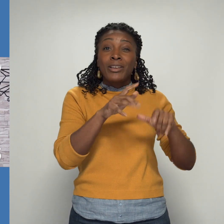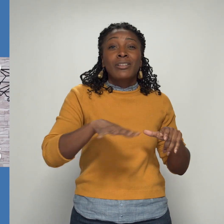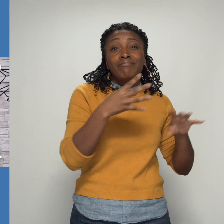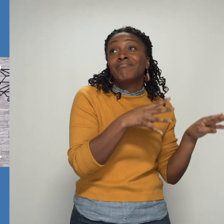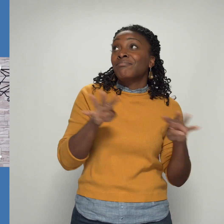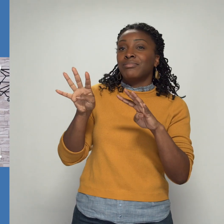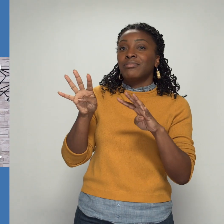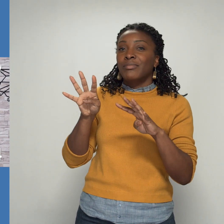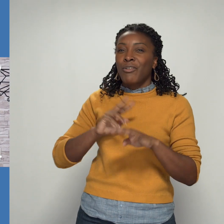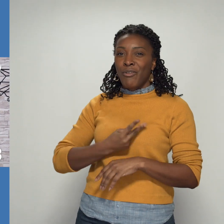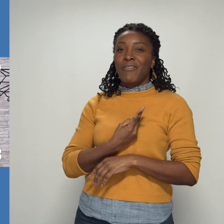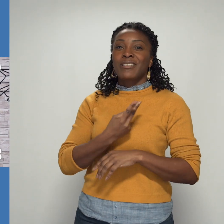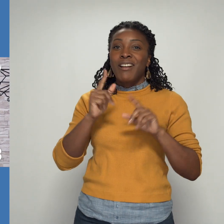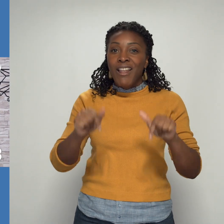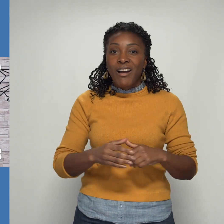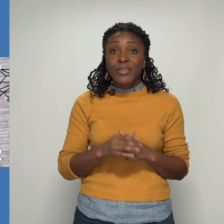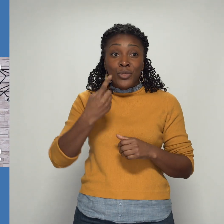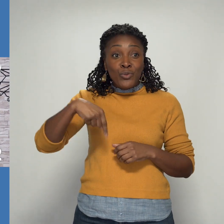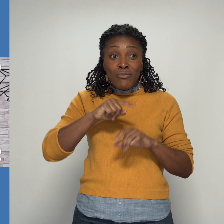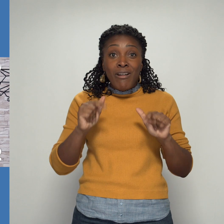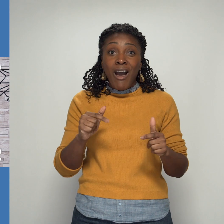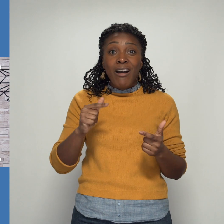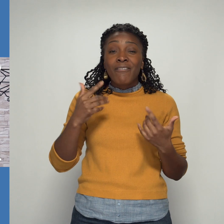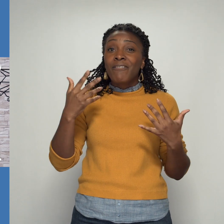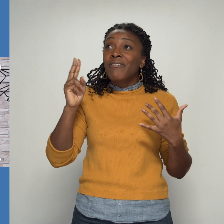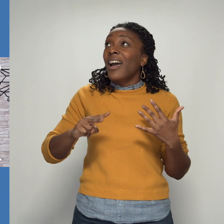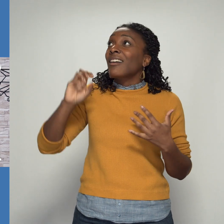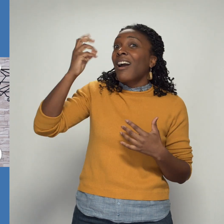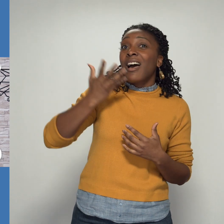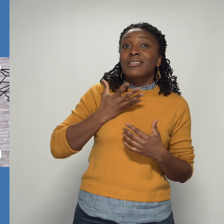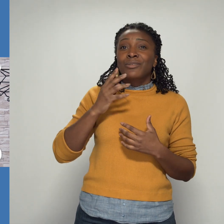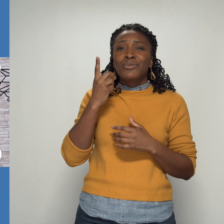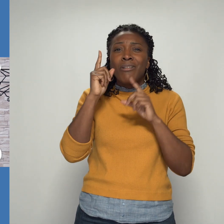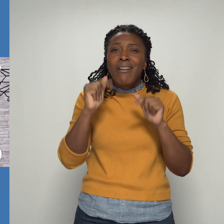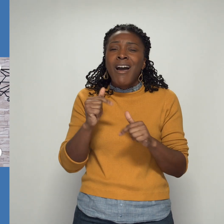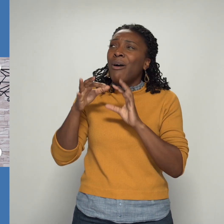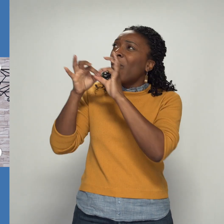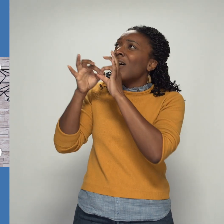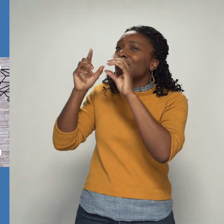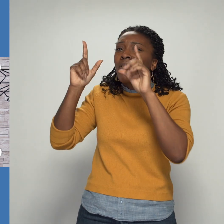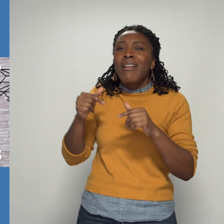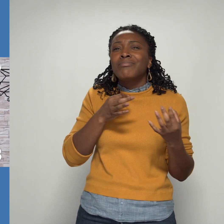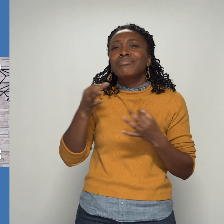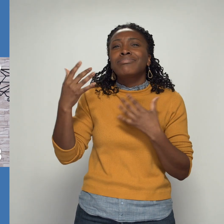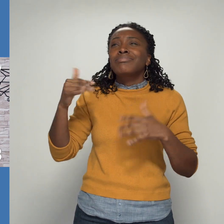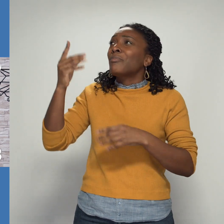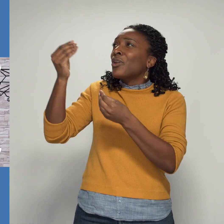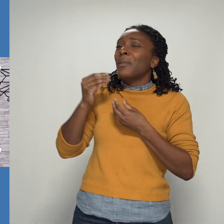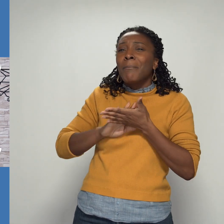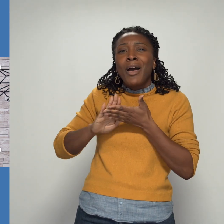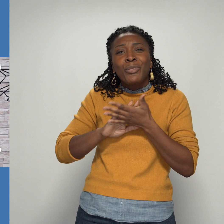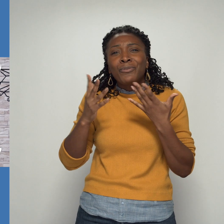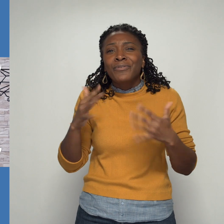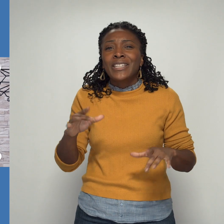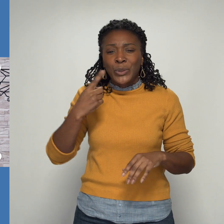lui. Nous qui sommes sur la terre et avons ce privilège de connaître la grâce de Dieu, d'être en relation avec lui constamment et d'avoir goûté à son